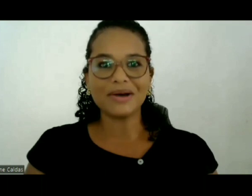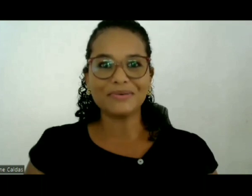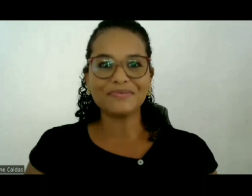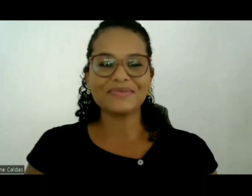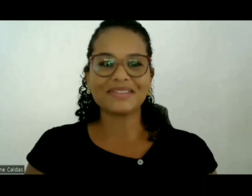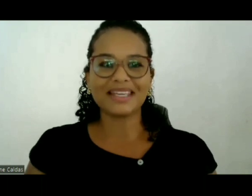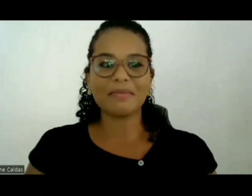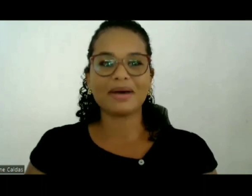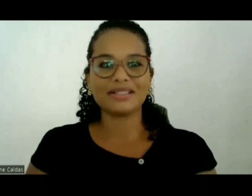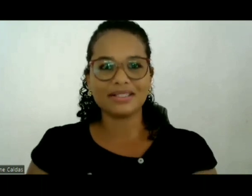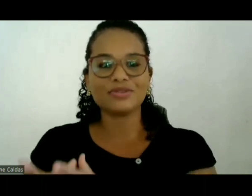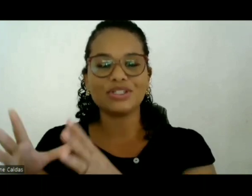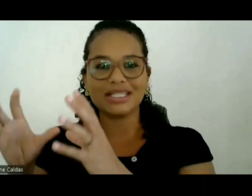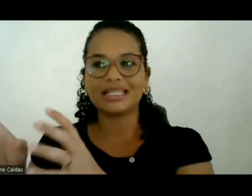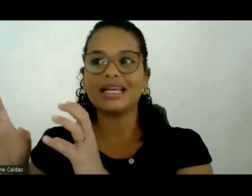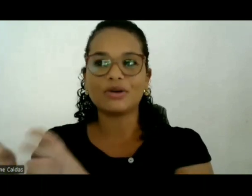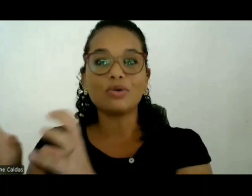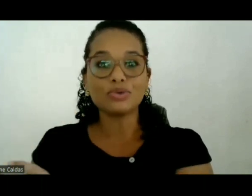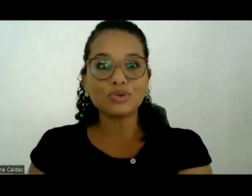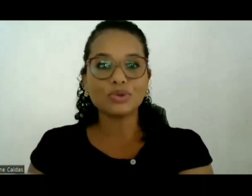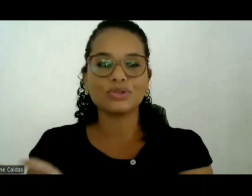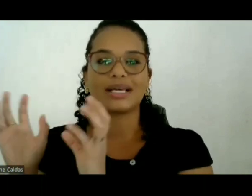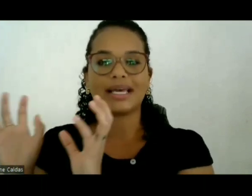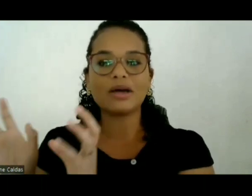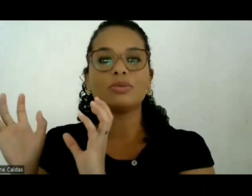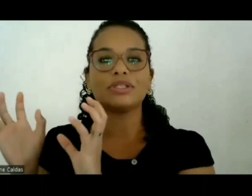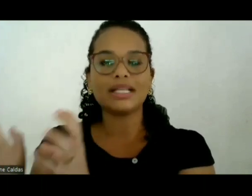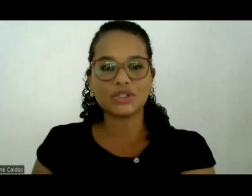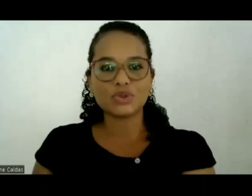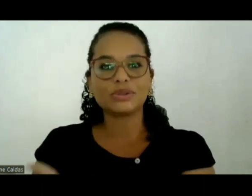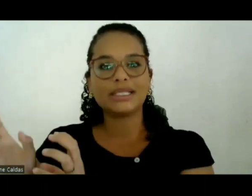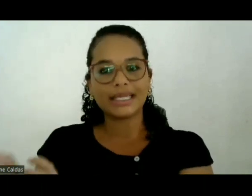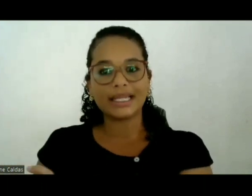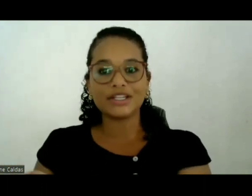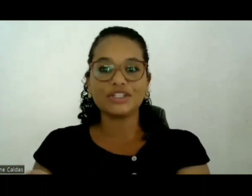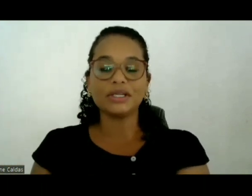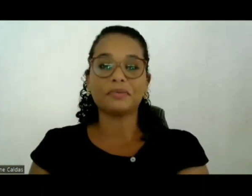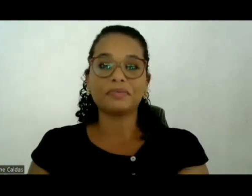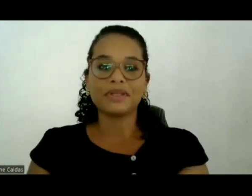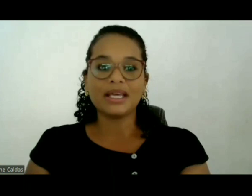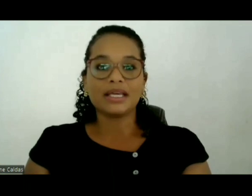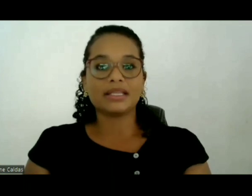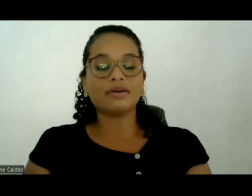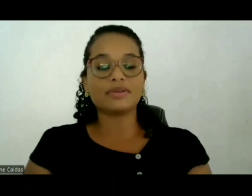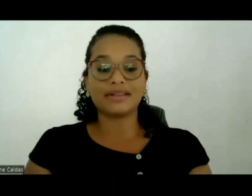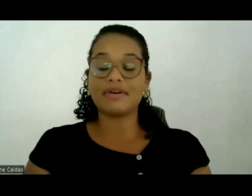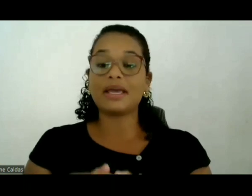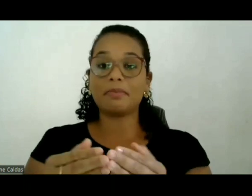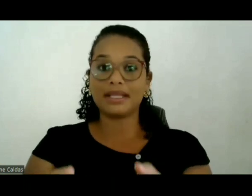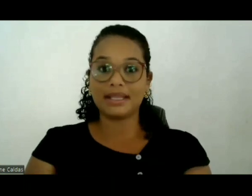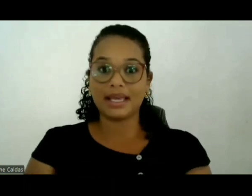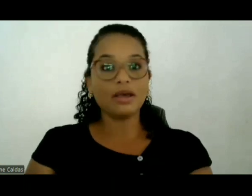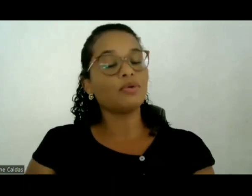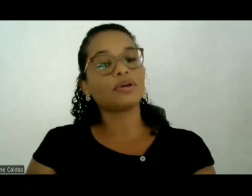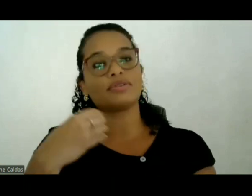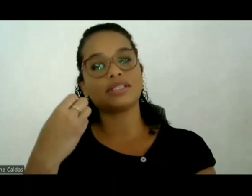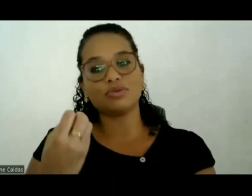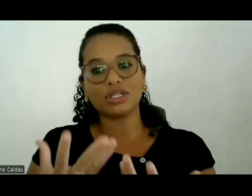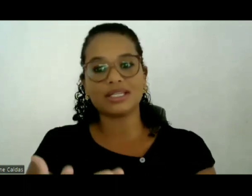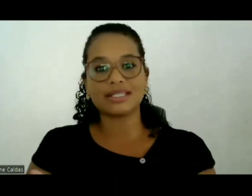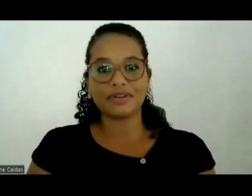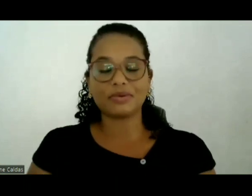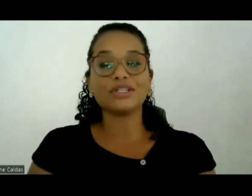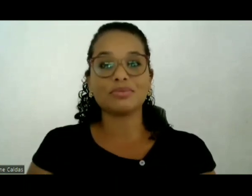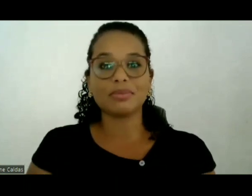utilizar o sinal que é mais utilizado ali com os surdos, aquela comunidade surda daquela região. Então, você vai aprender o que